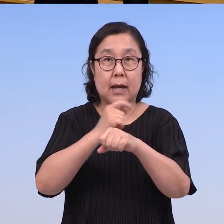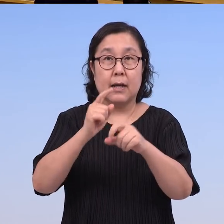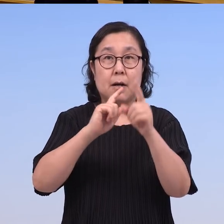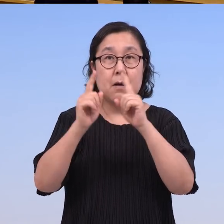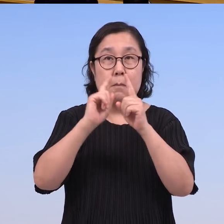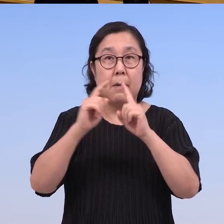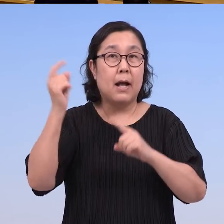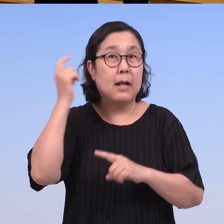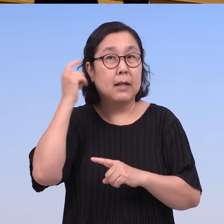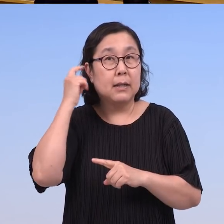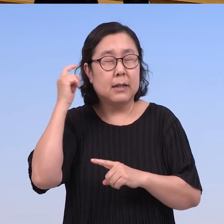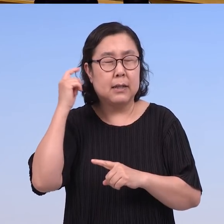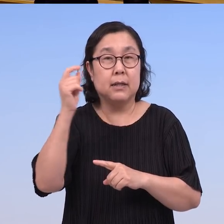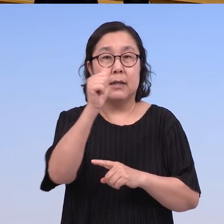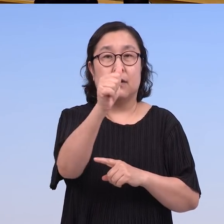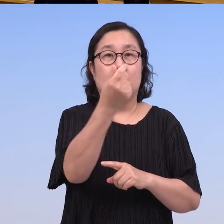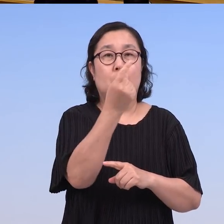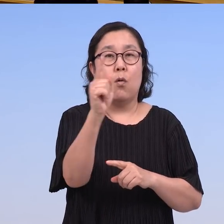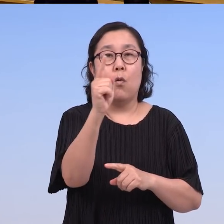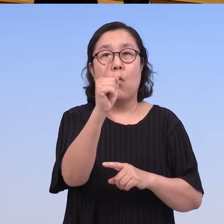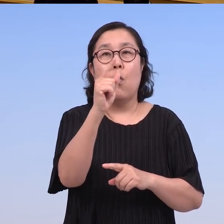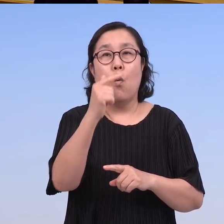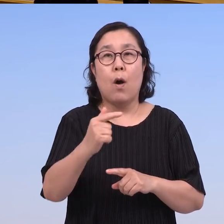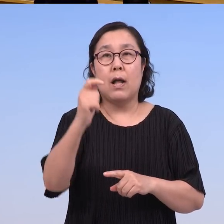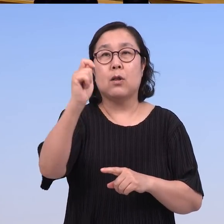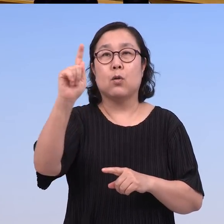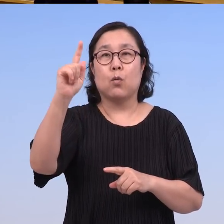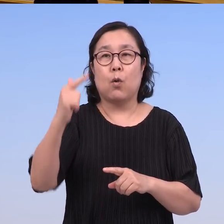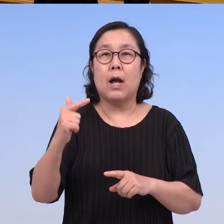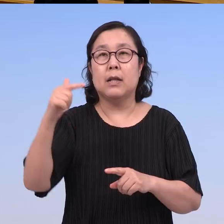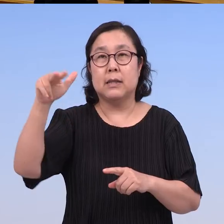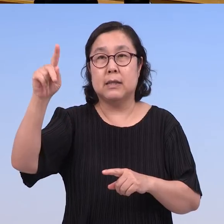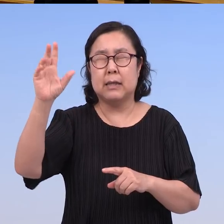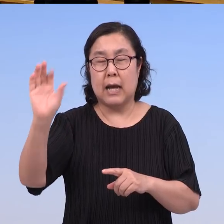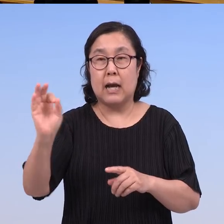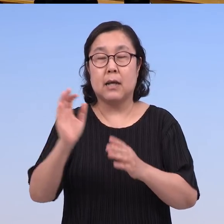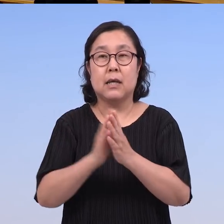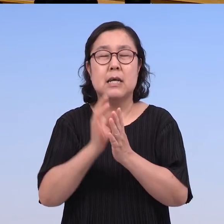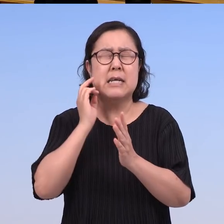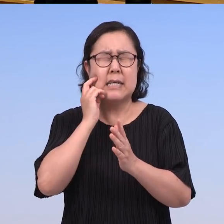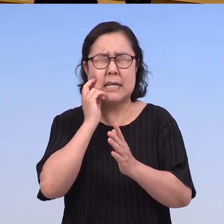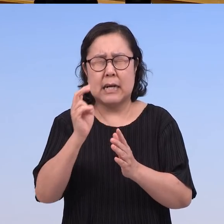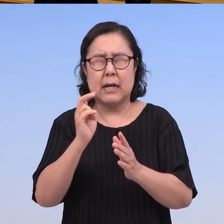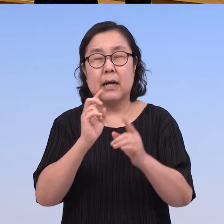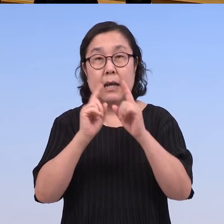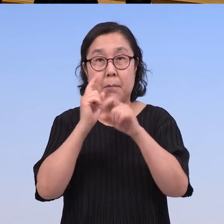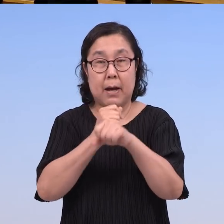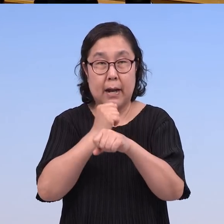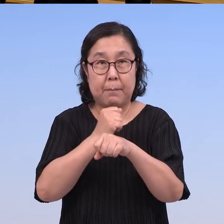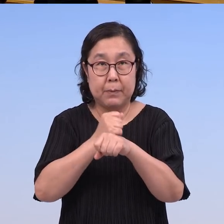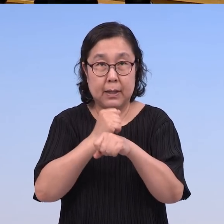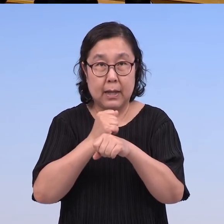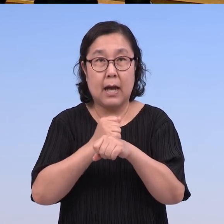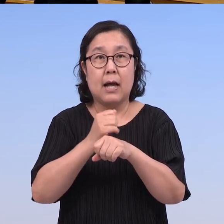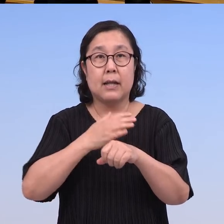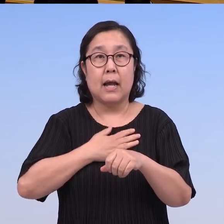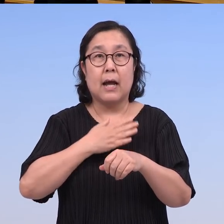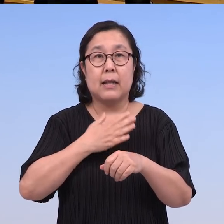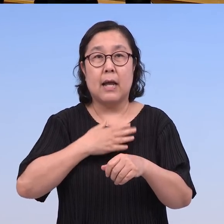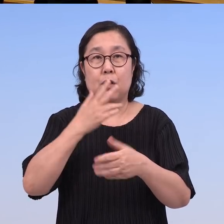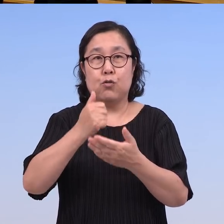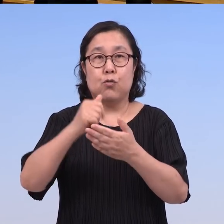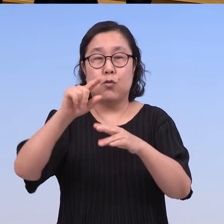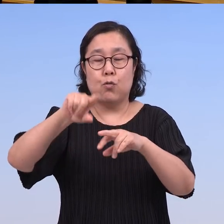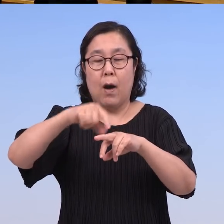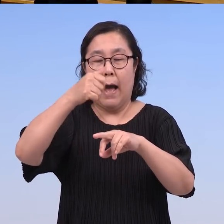선포하니까 그 얘기를 듣는 그 황관장의 반응이 굉장히 심각합니다. 10절을 보십시오. 황관장이 다니엘에게